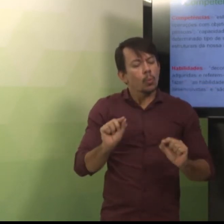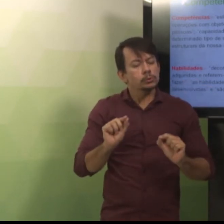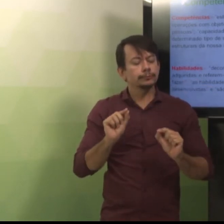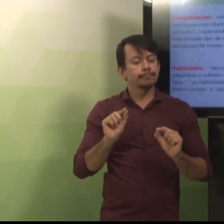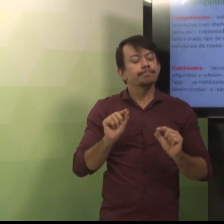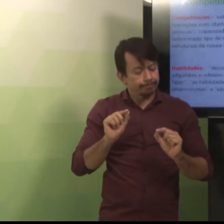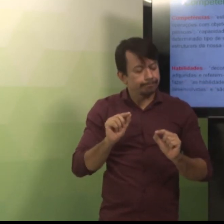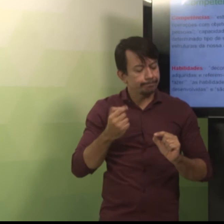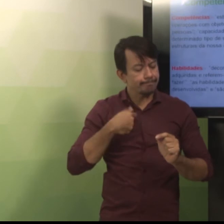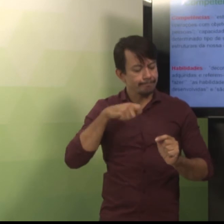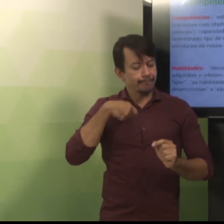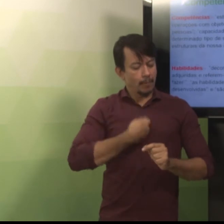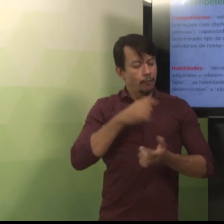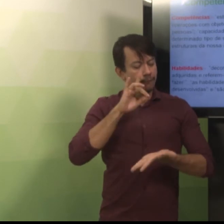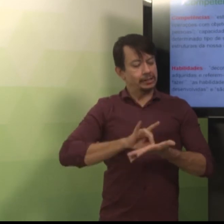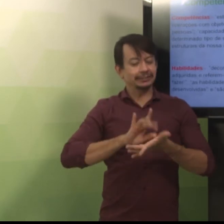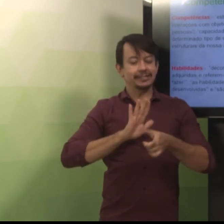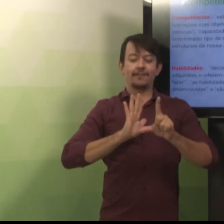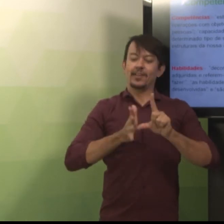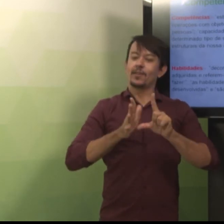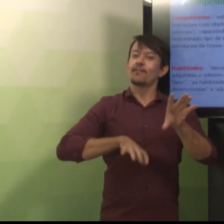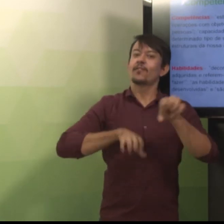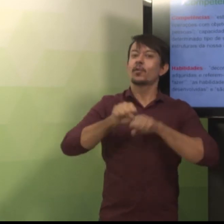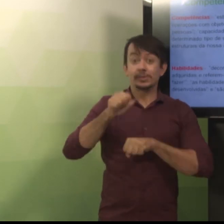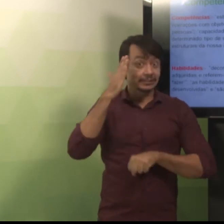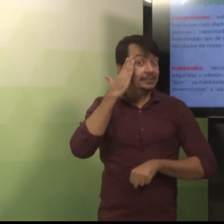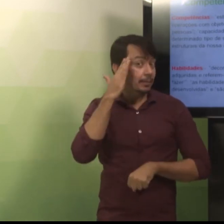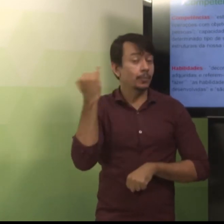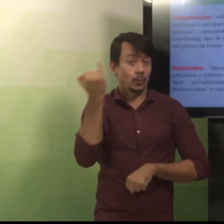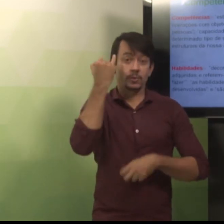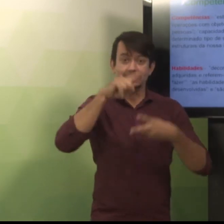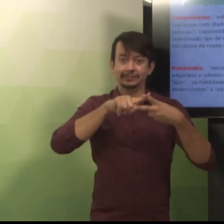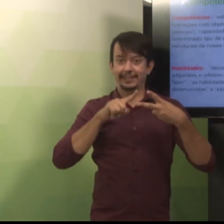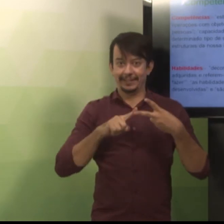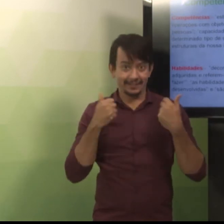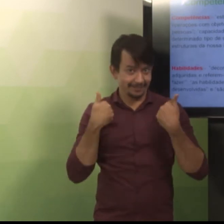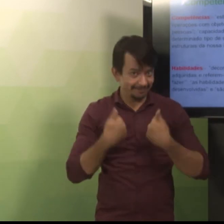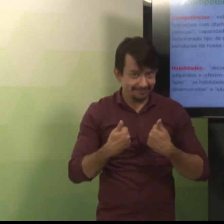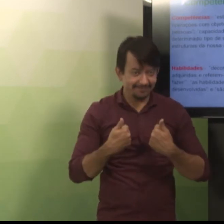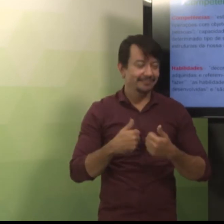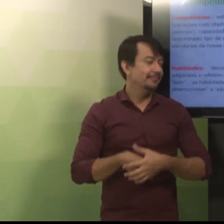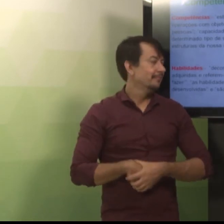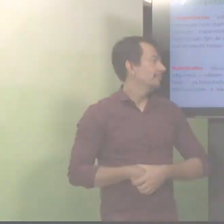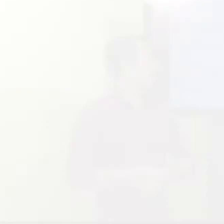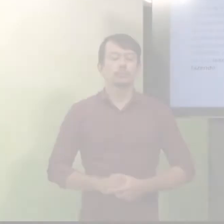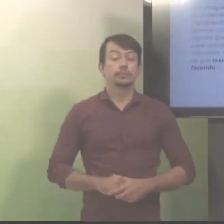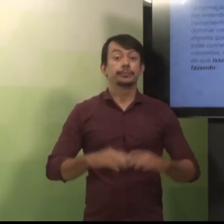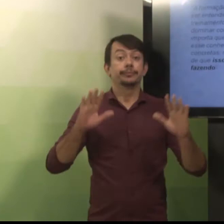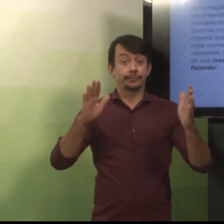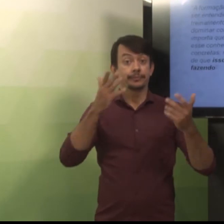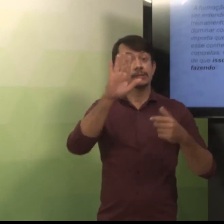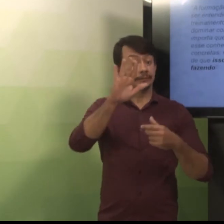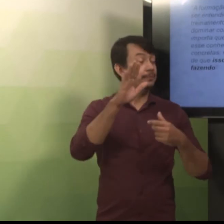pensem, se autoavaliem. Você como um professor formado pelo Letras Libras.